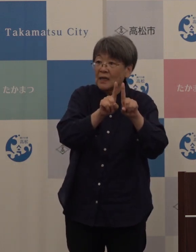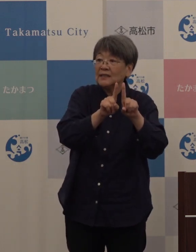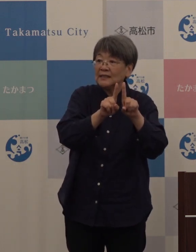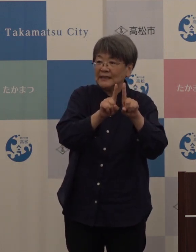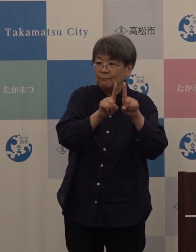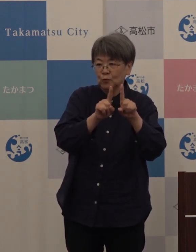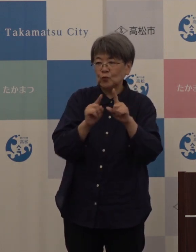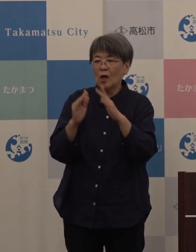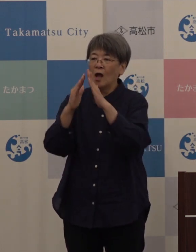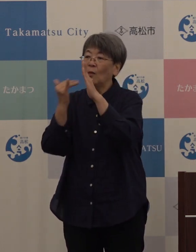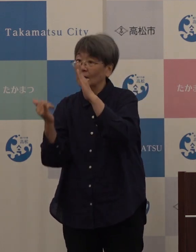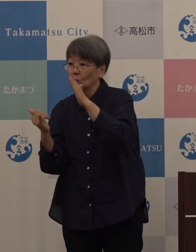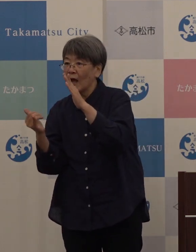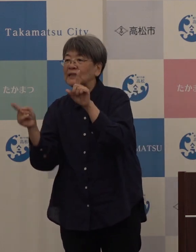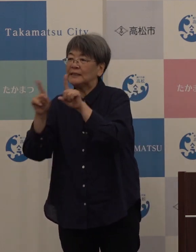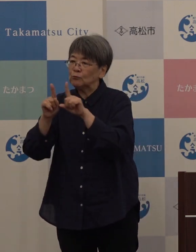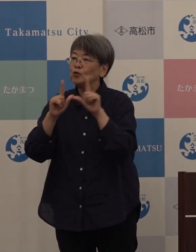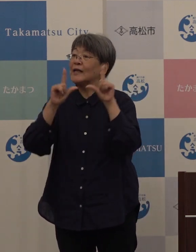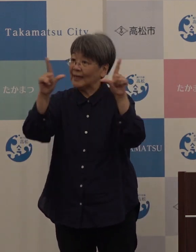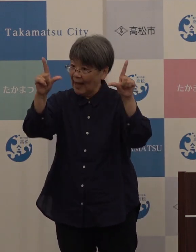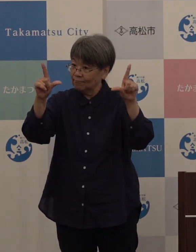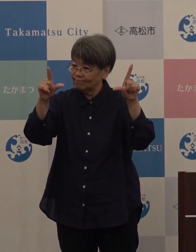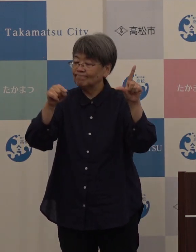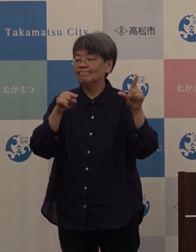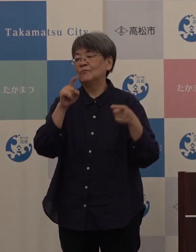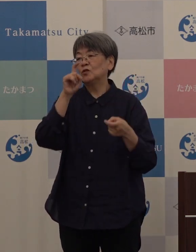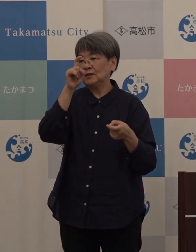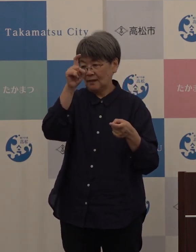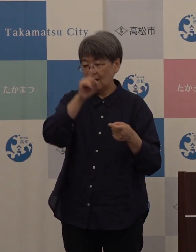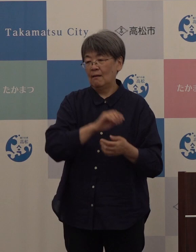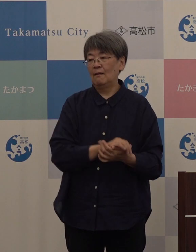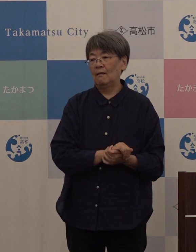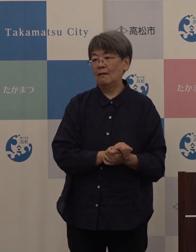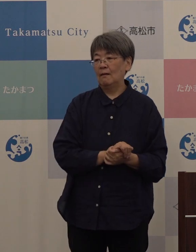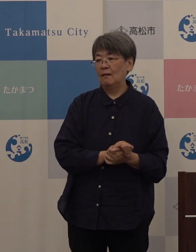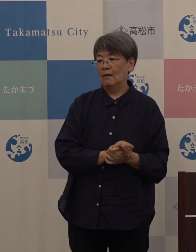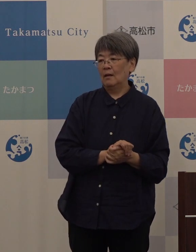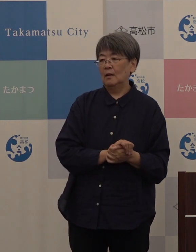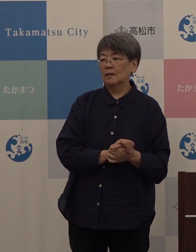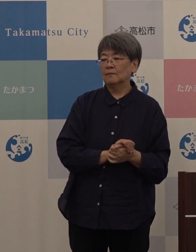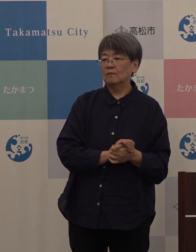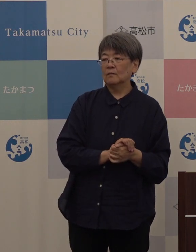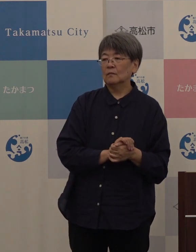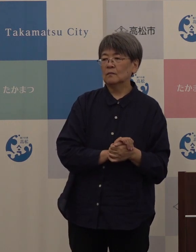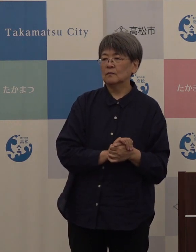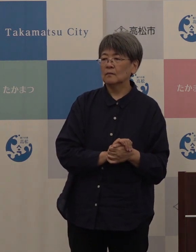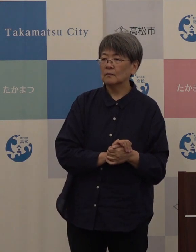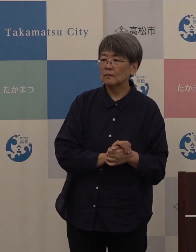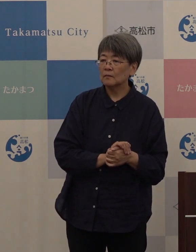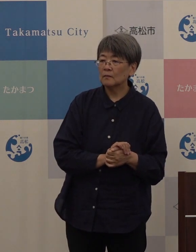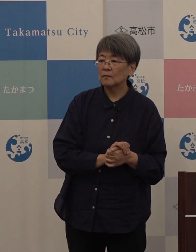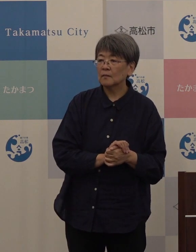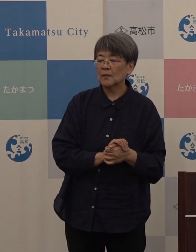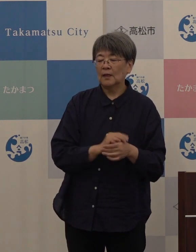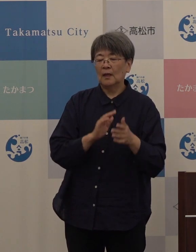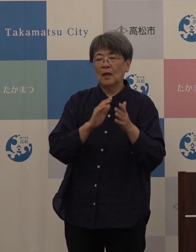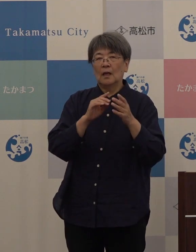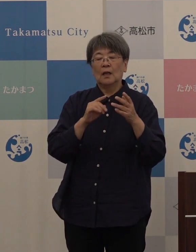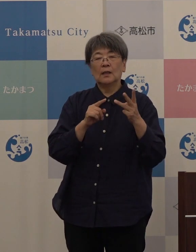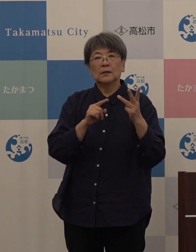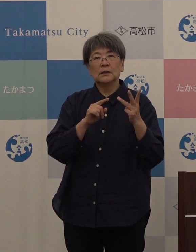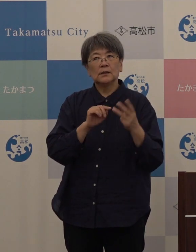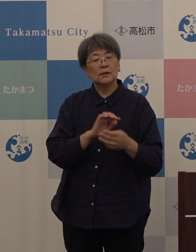てなんですけれども、これ2点ありまして、これ県内で、3例目ということでよろしい